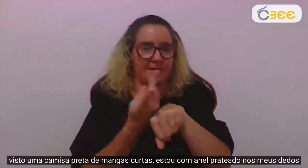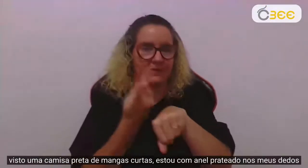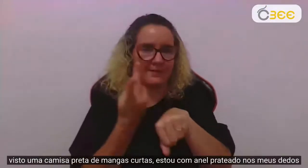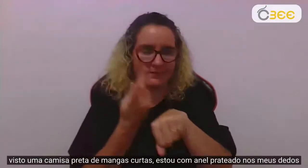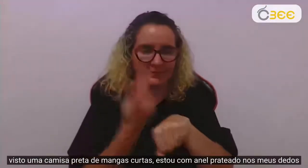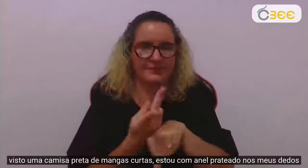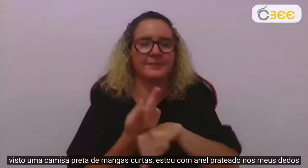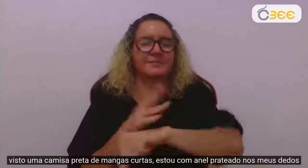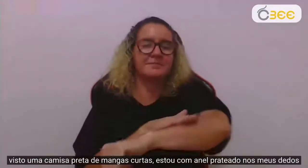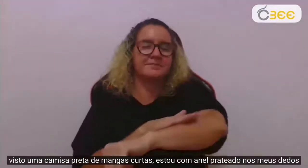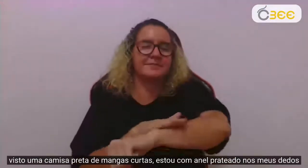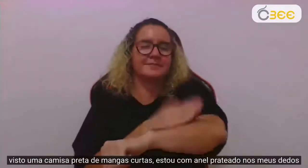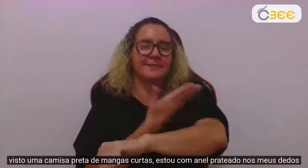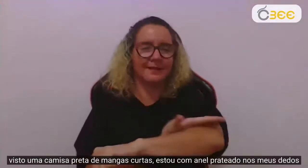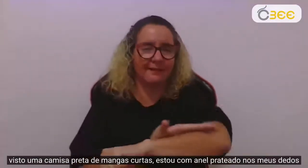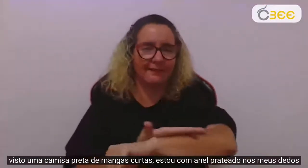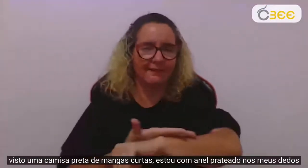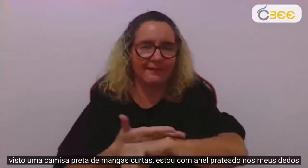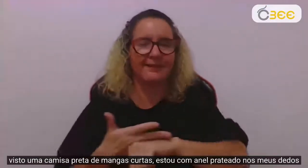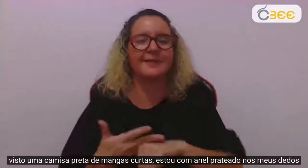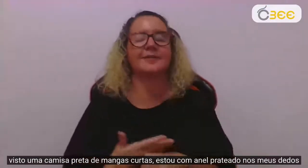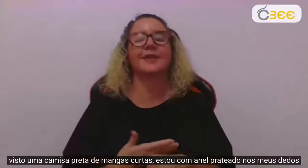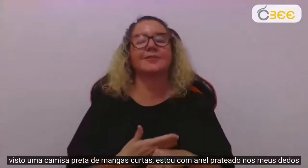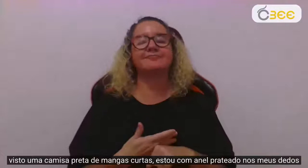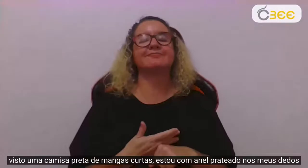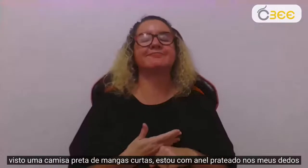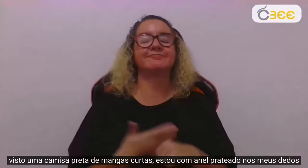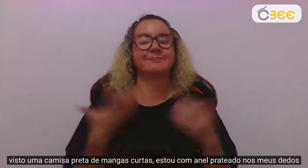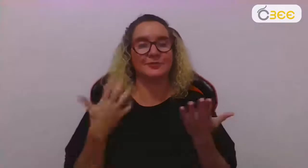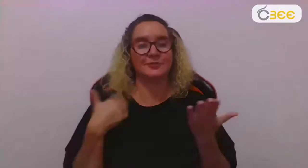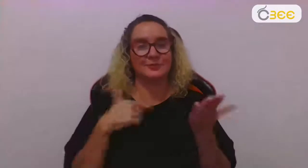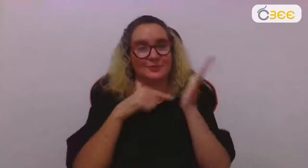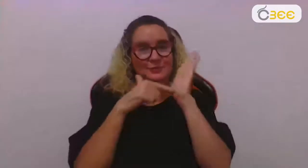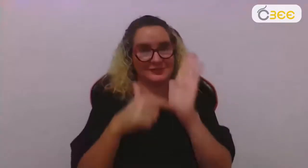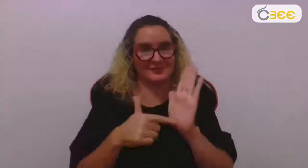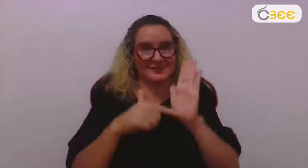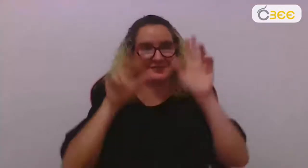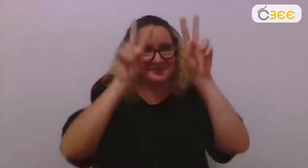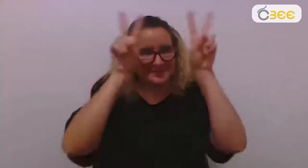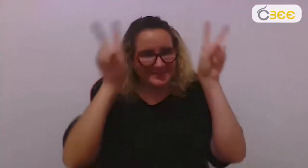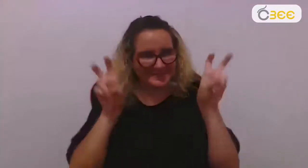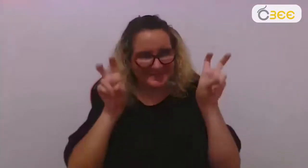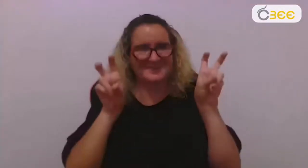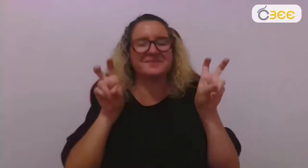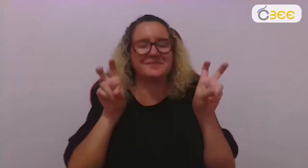anel prateado nos meus dedos. E tenho uma pele clara.